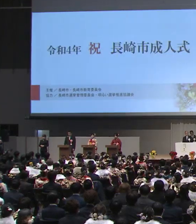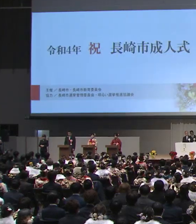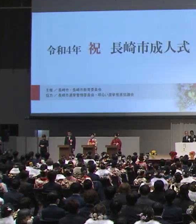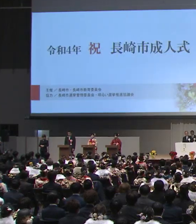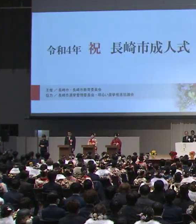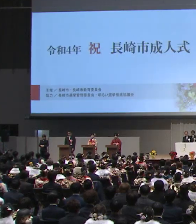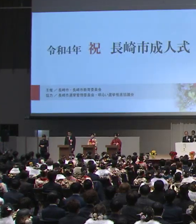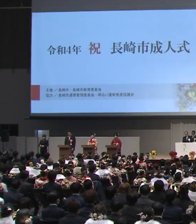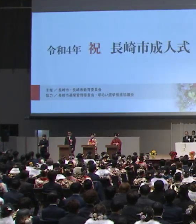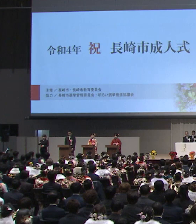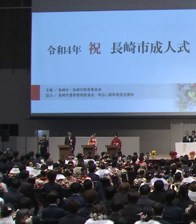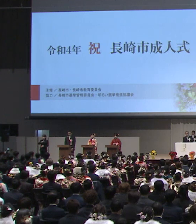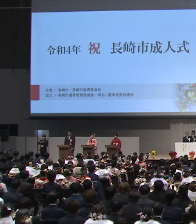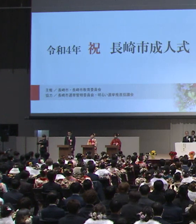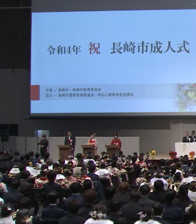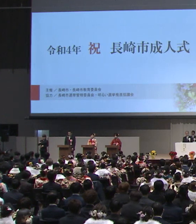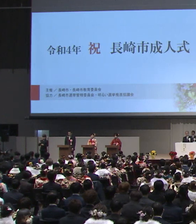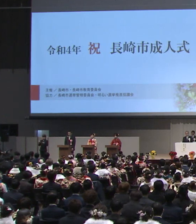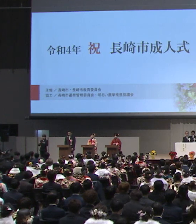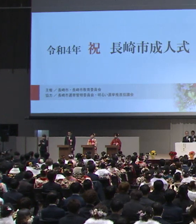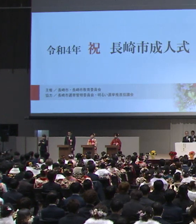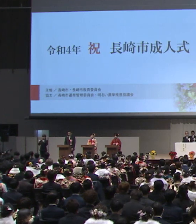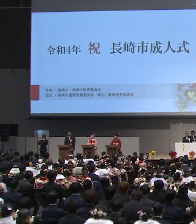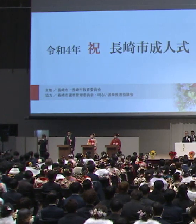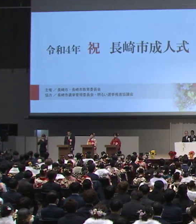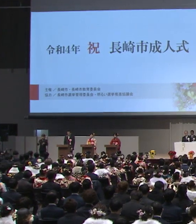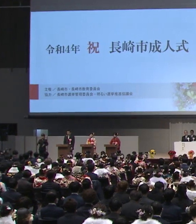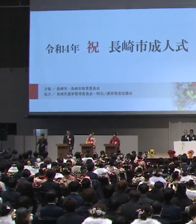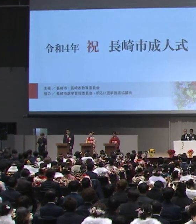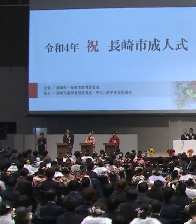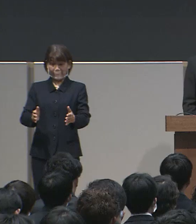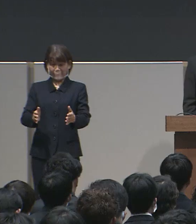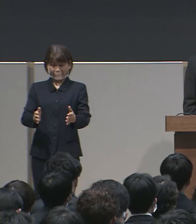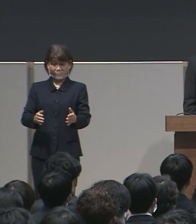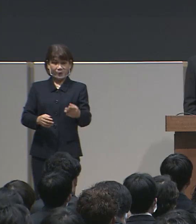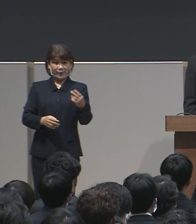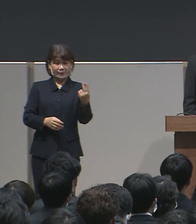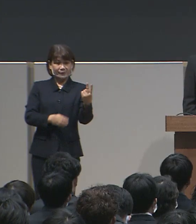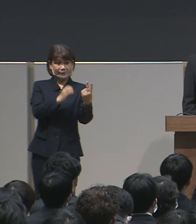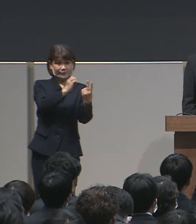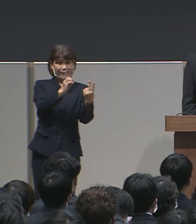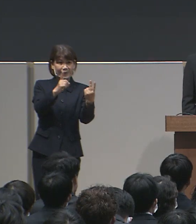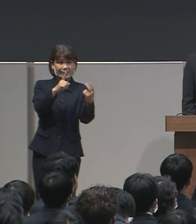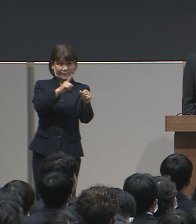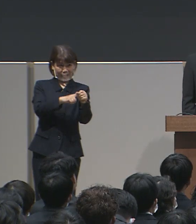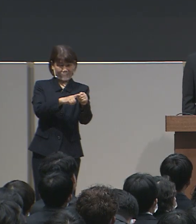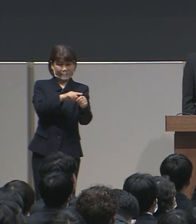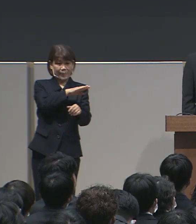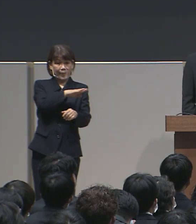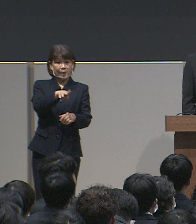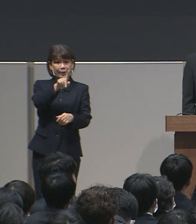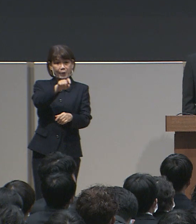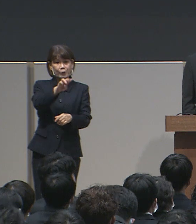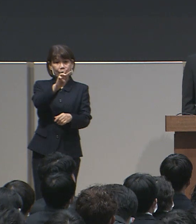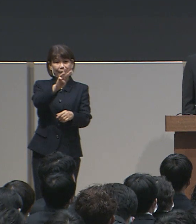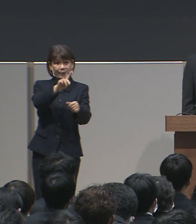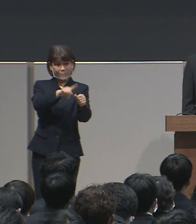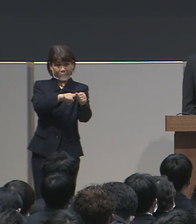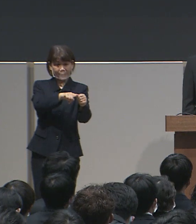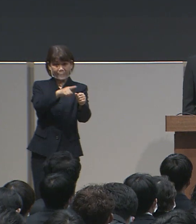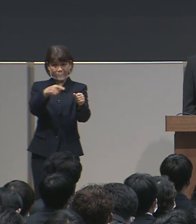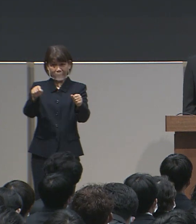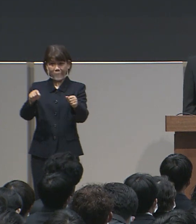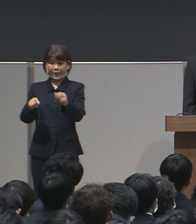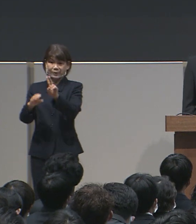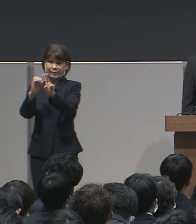さて私たち新成人が生まれた2001年平成13年から2002年